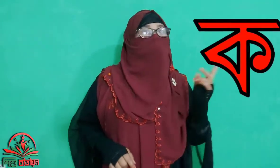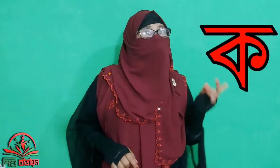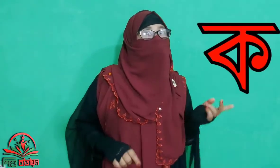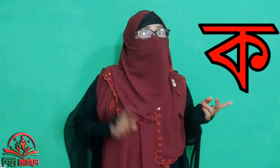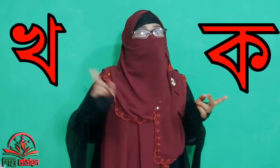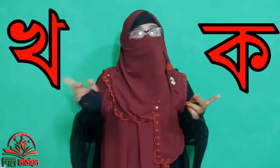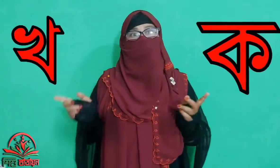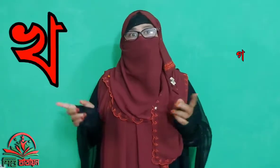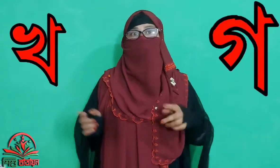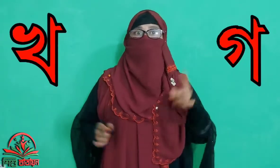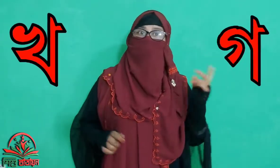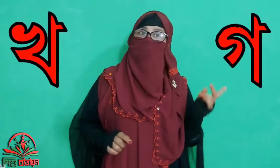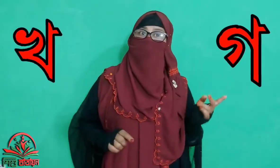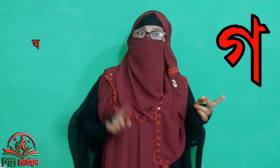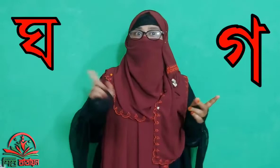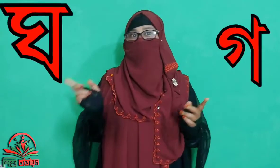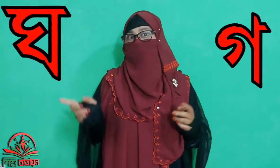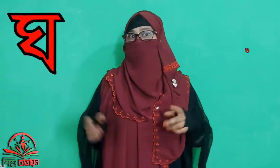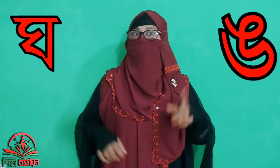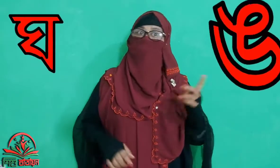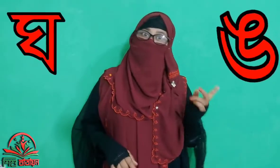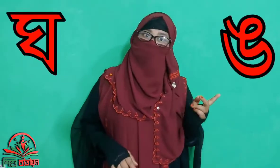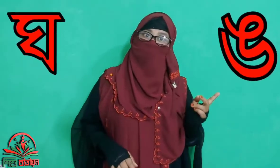ক খ গ ঘ উ